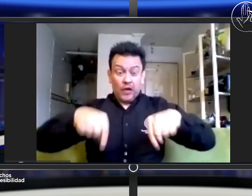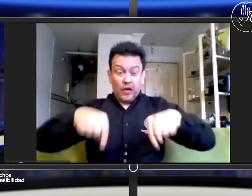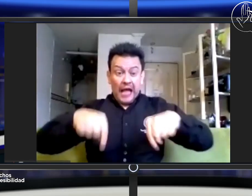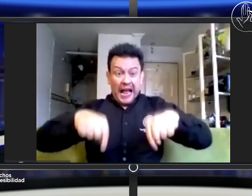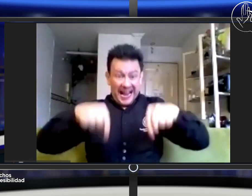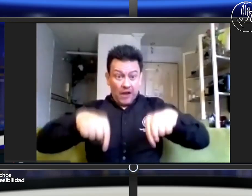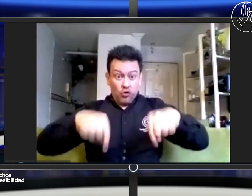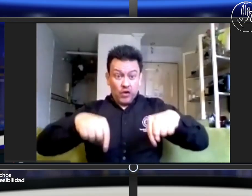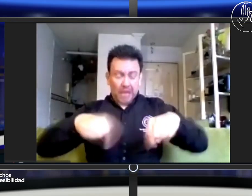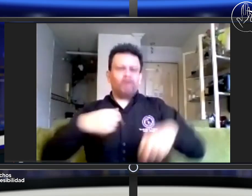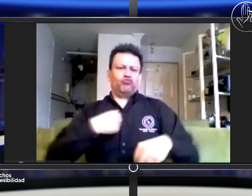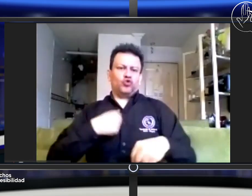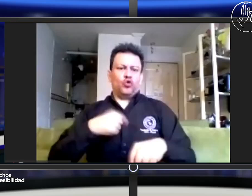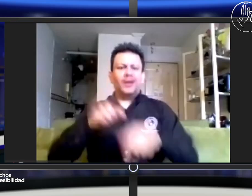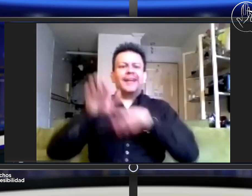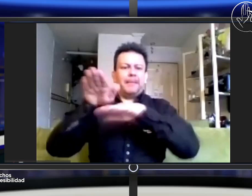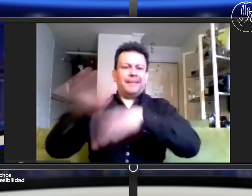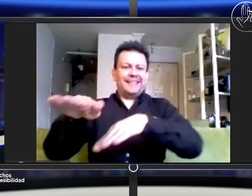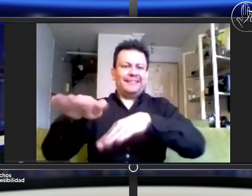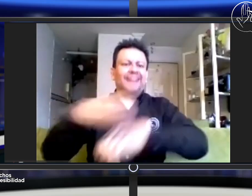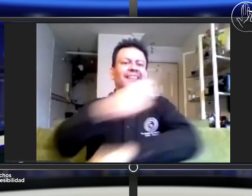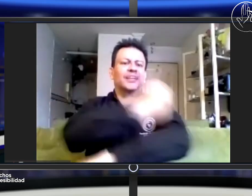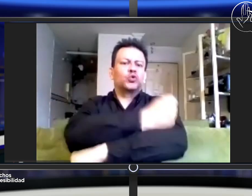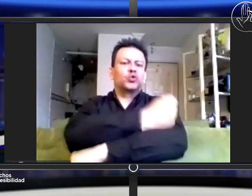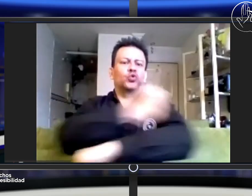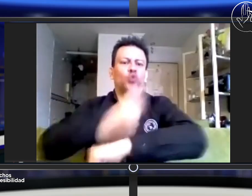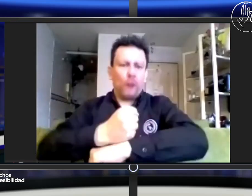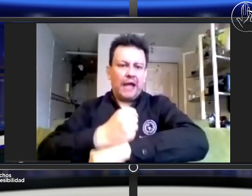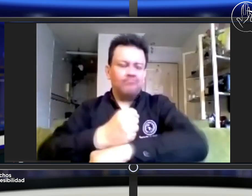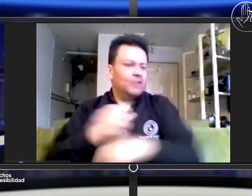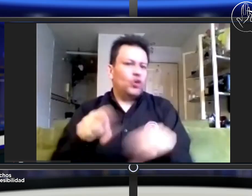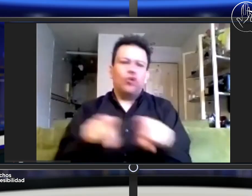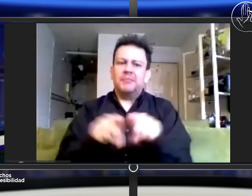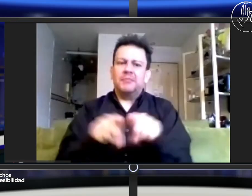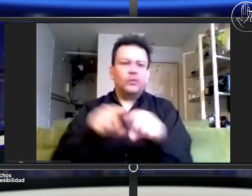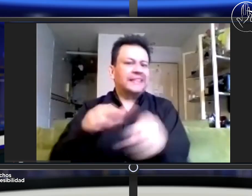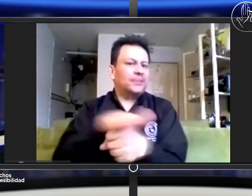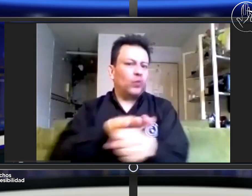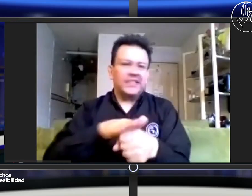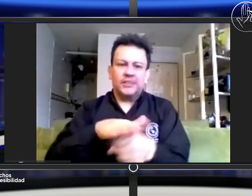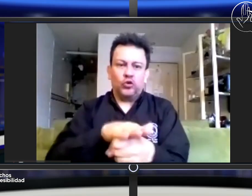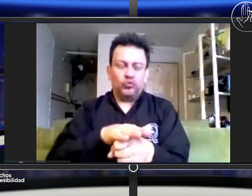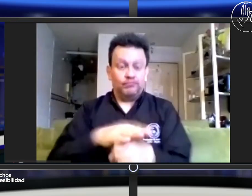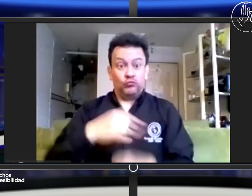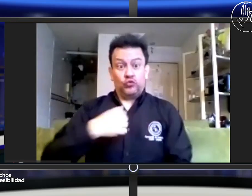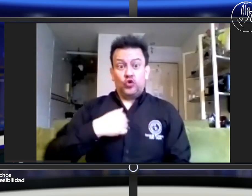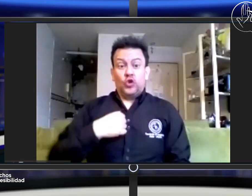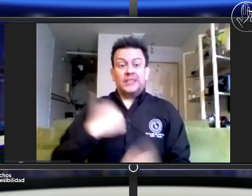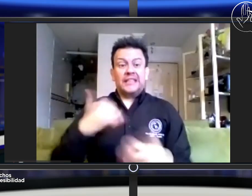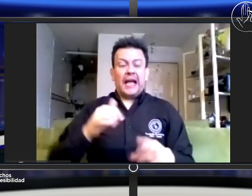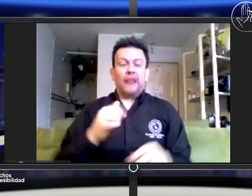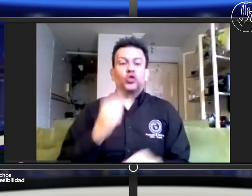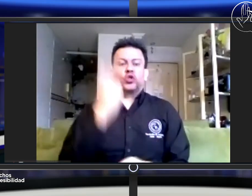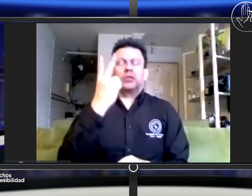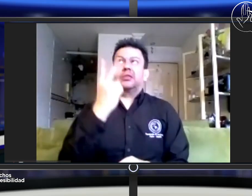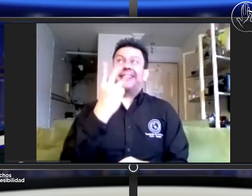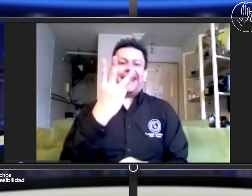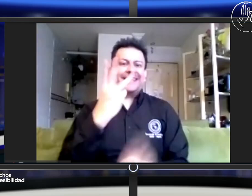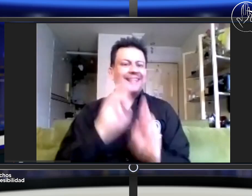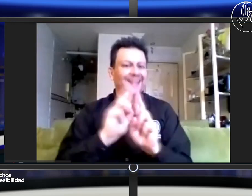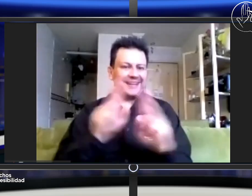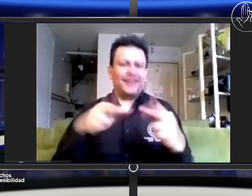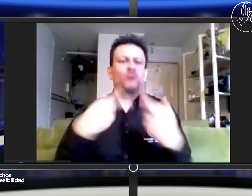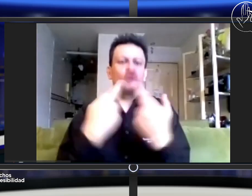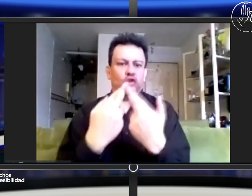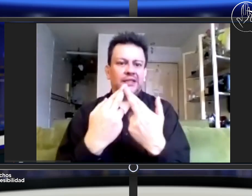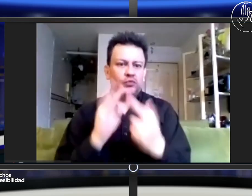volvía complicado. Ahora, en estos momentos, como representante de la localidad de Suba, está pasando la misma situación.